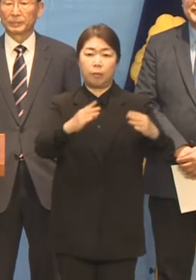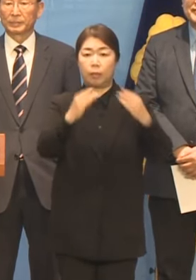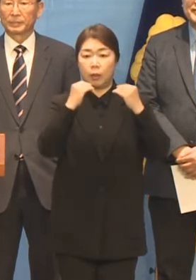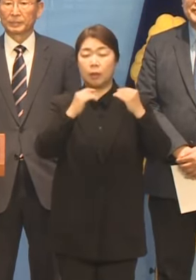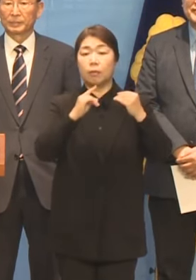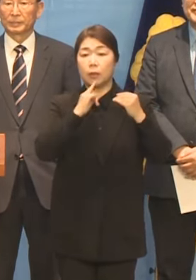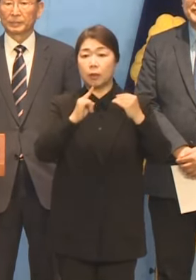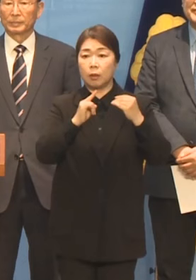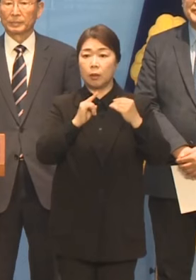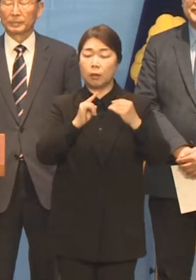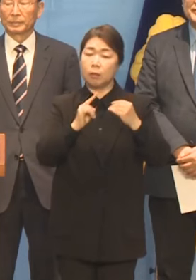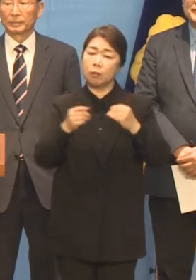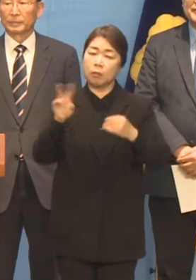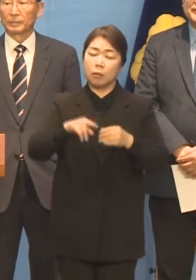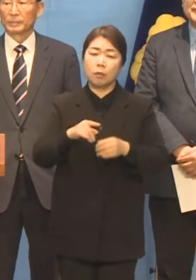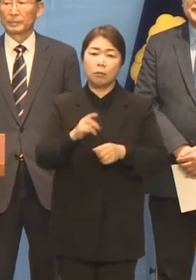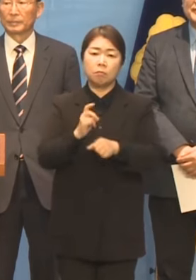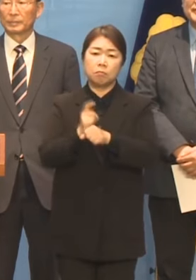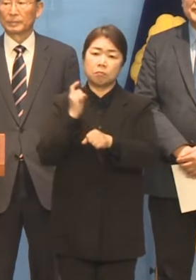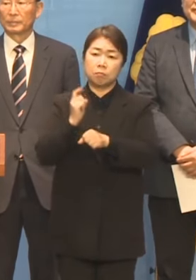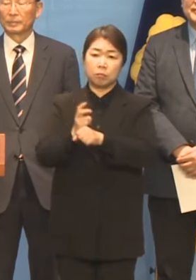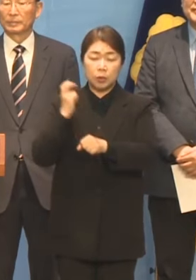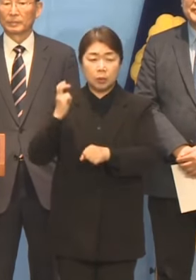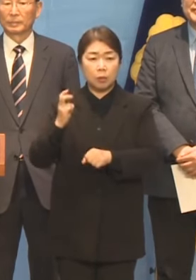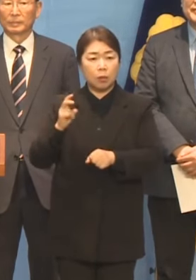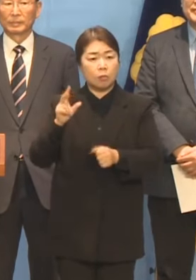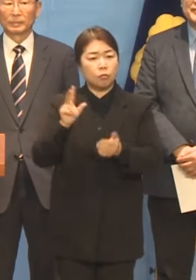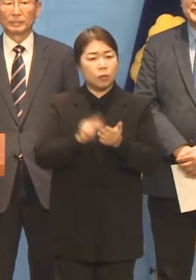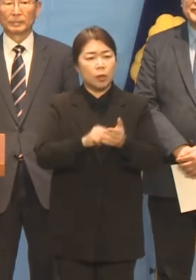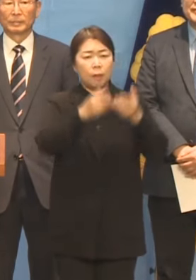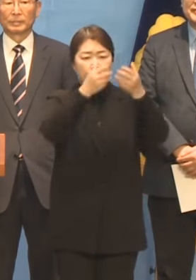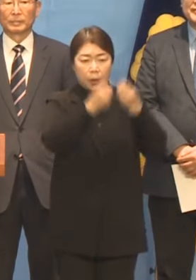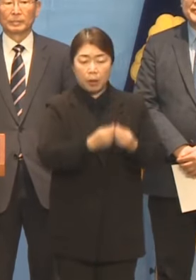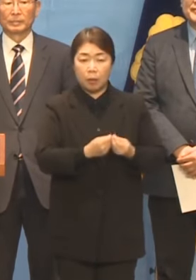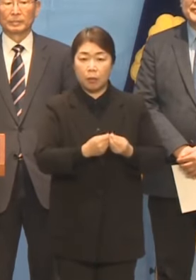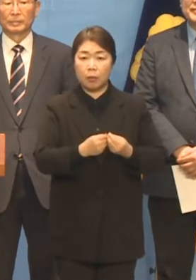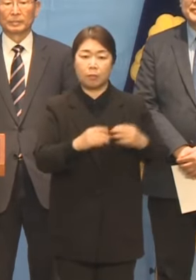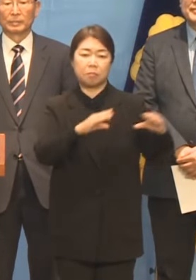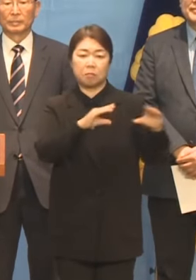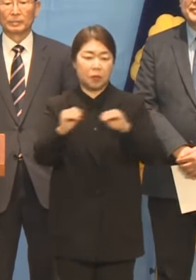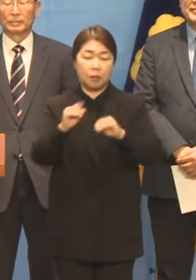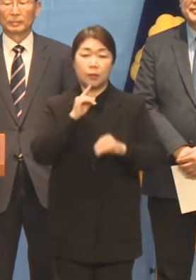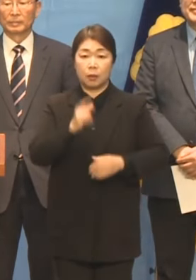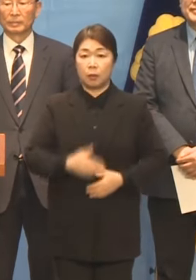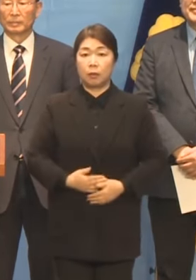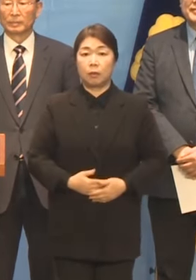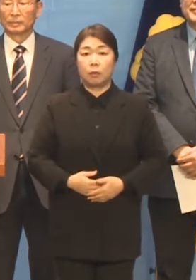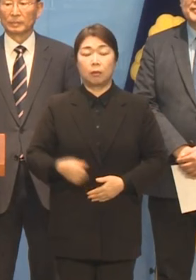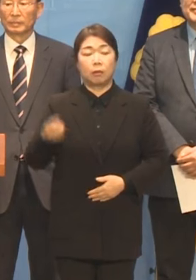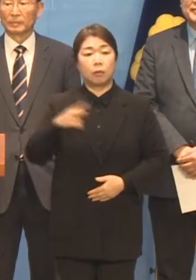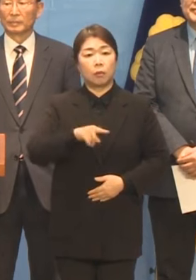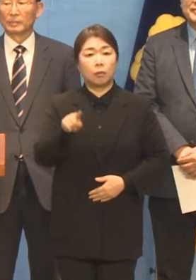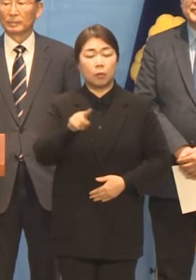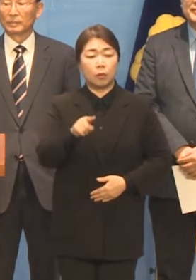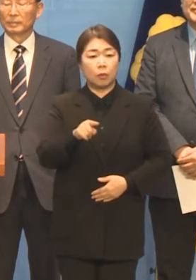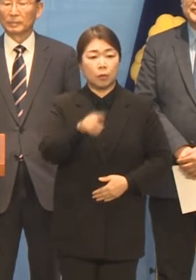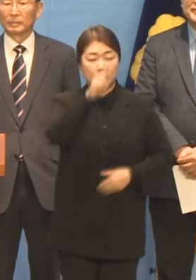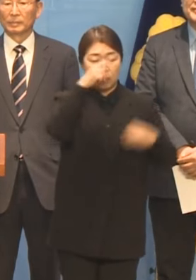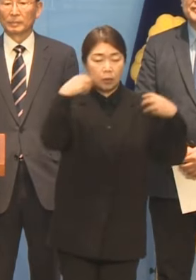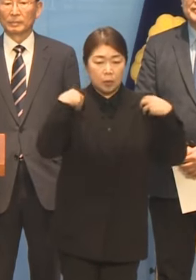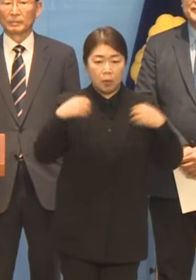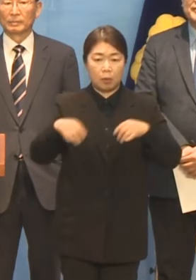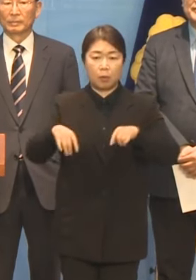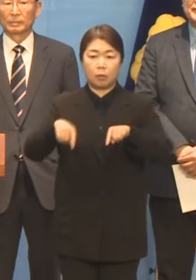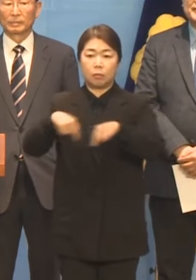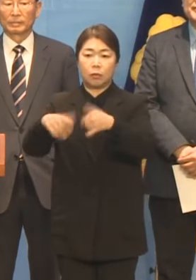또 한 분은 정말로 황당한 이유로 당정 협의가 제대로 안 이루어지지 않았다라는